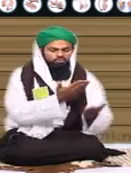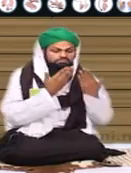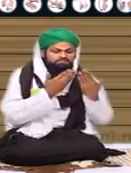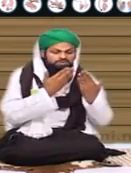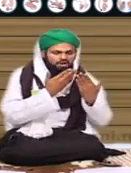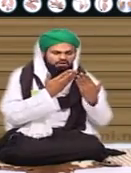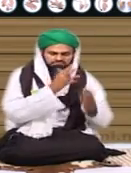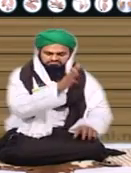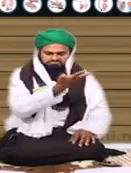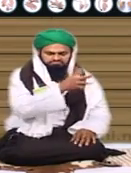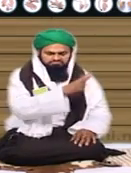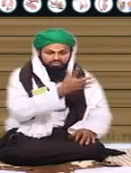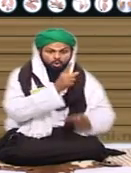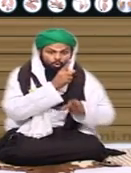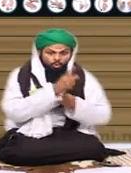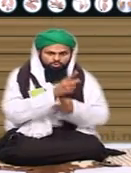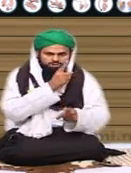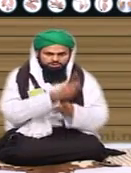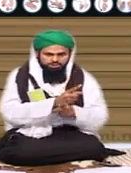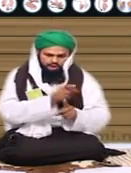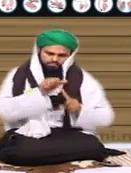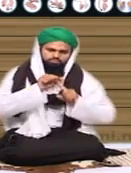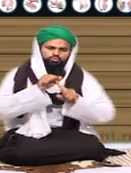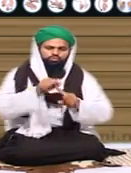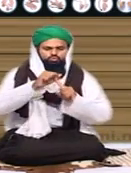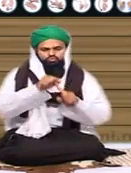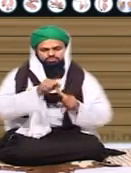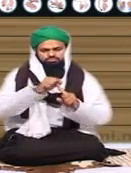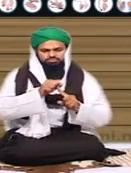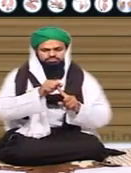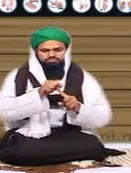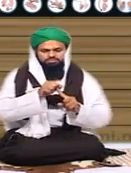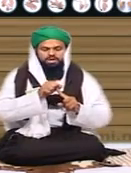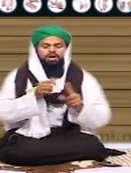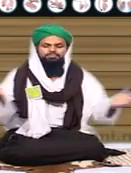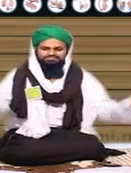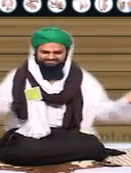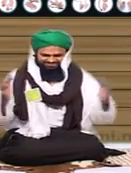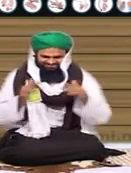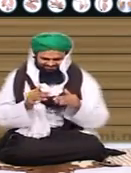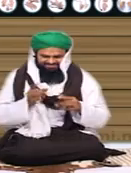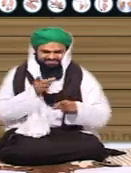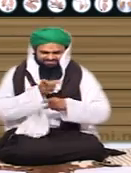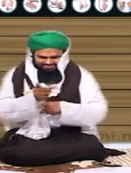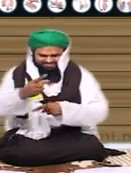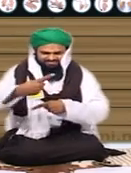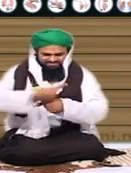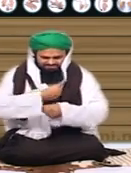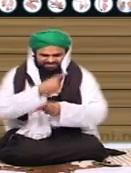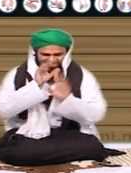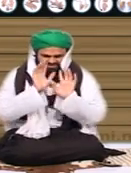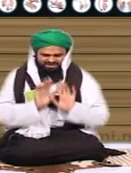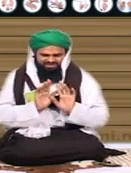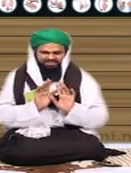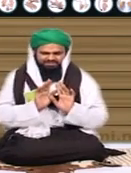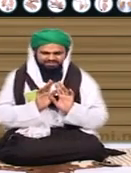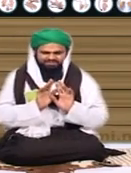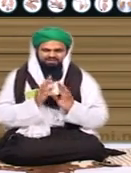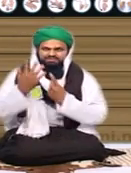جب بھی وہ تعلیم حاصل نہیں کر سکتا جب تک اسے کوئی سمجھانے والا نہ ہو۔ تو یہاں ہم ایک دوسرے کو سمجھاتے ہیں، ہم سمجھتے